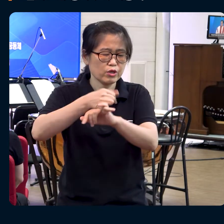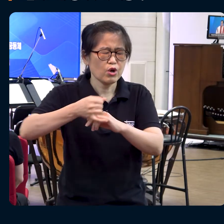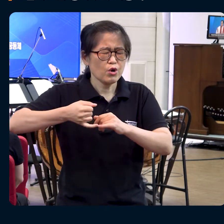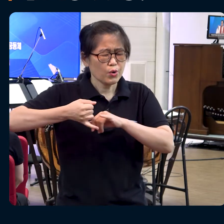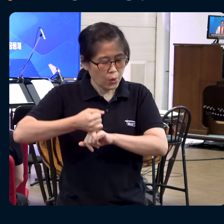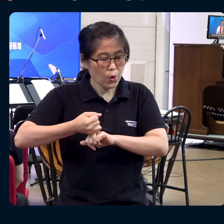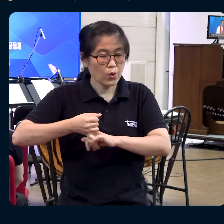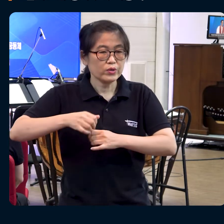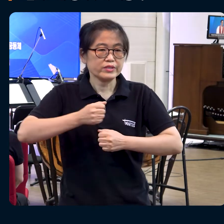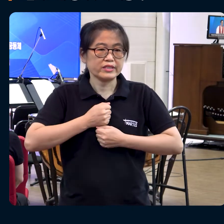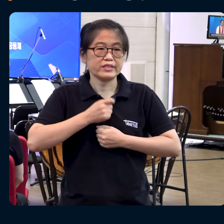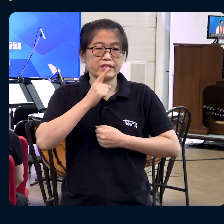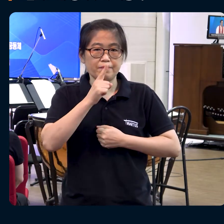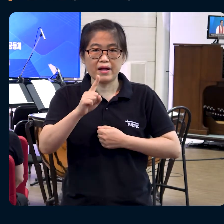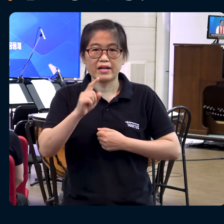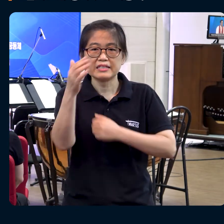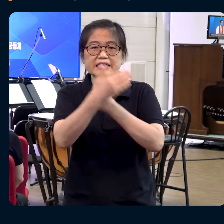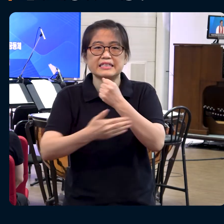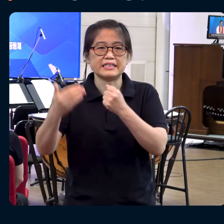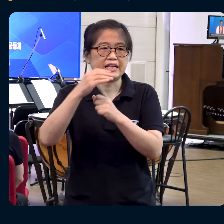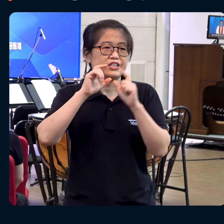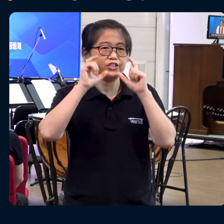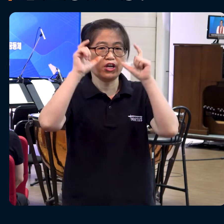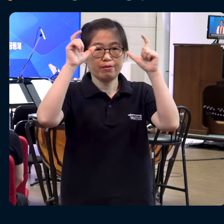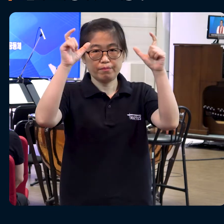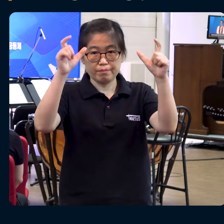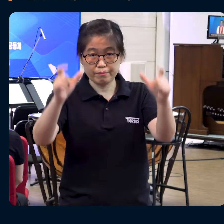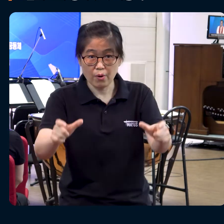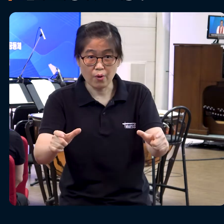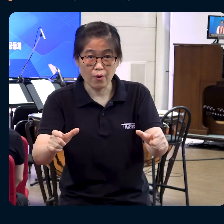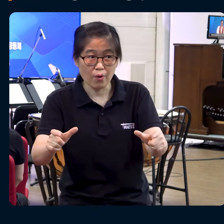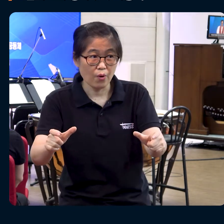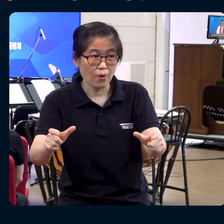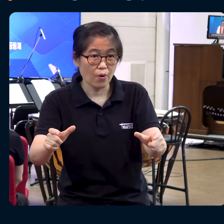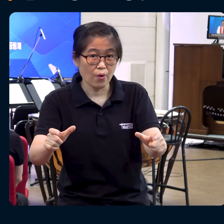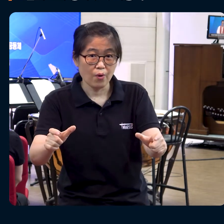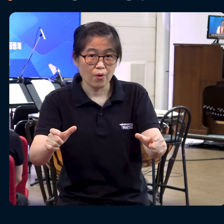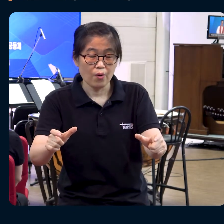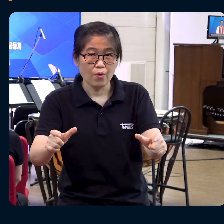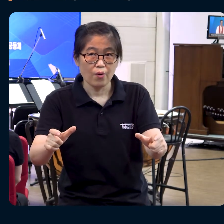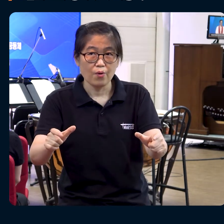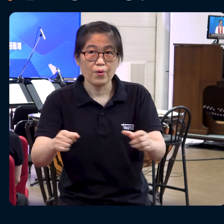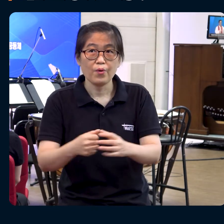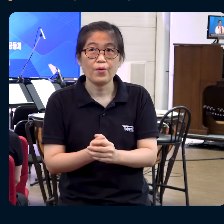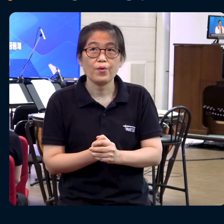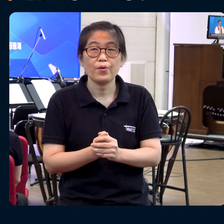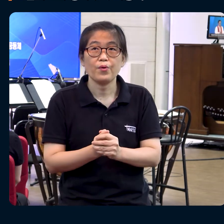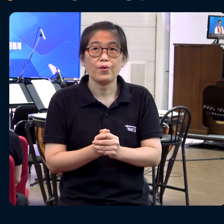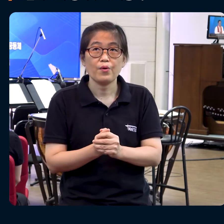거예요. 은혜의 선포예요. 은혜의 선포예요. 이게 바로 오늘 말씀이에요.